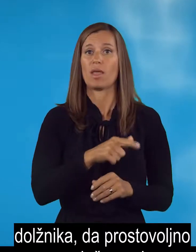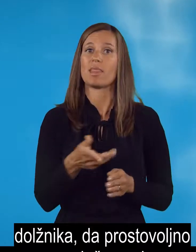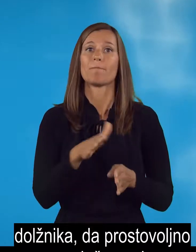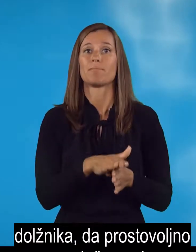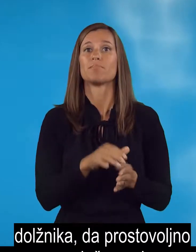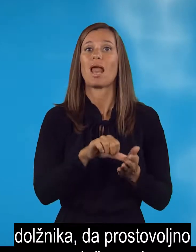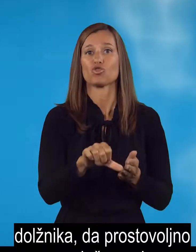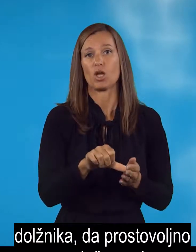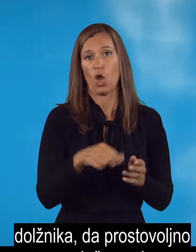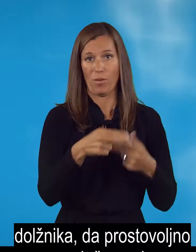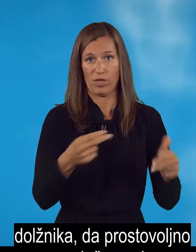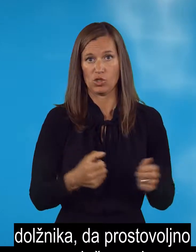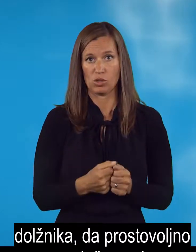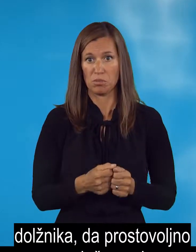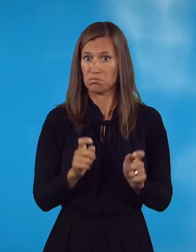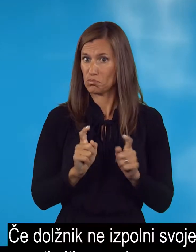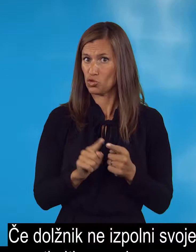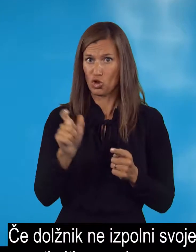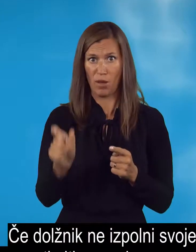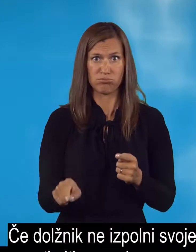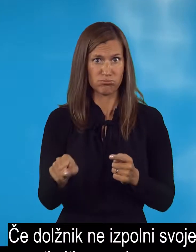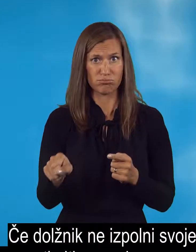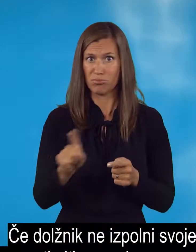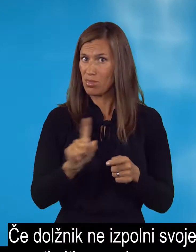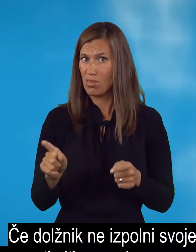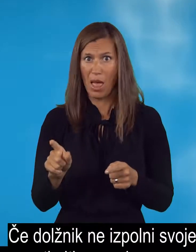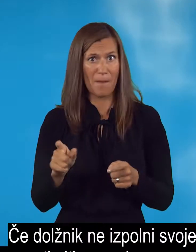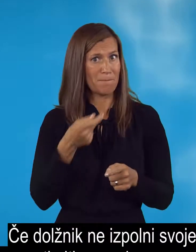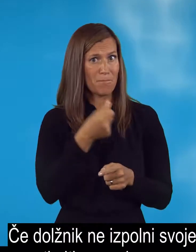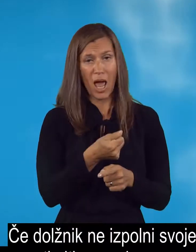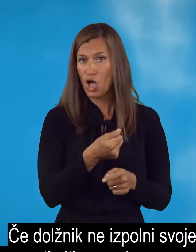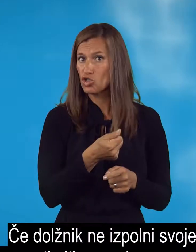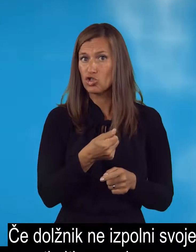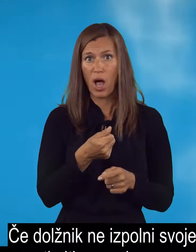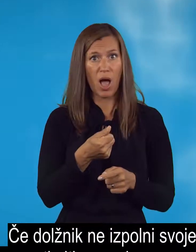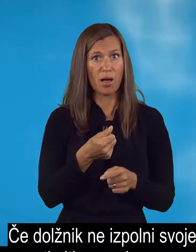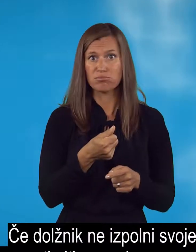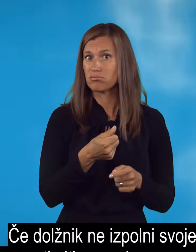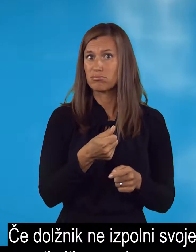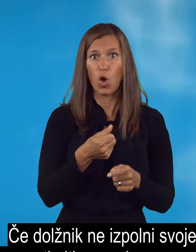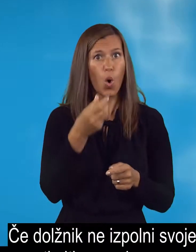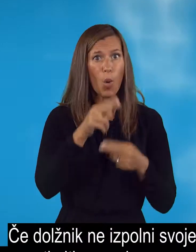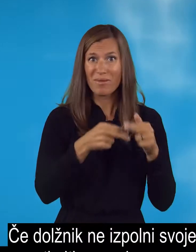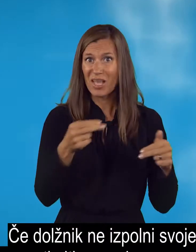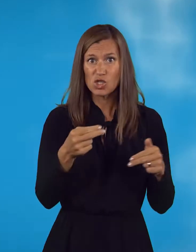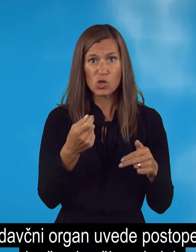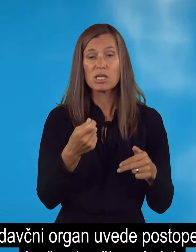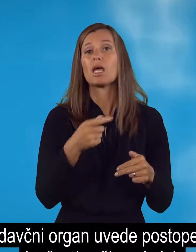obveznosti. Če dolžnik ne izpolni svoje obveznosti niti po prejemu opomina, davčni organ